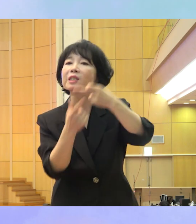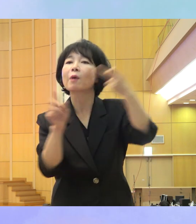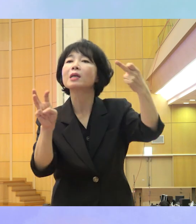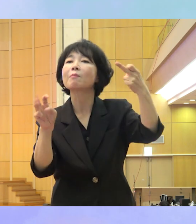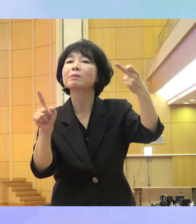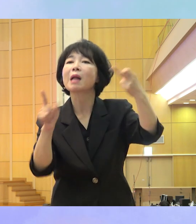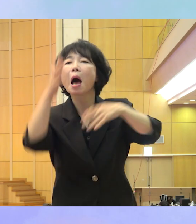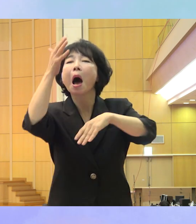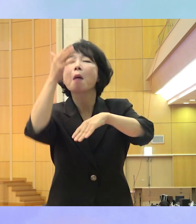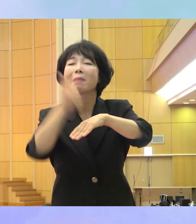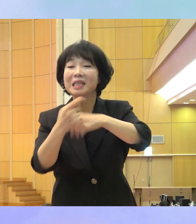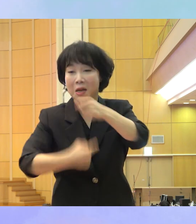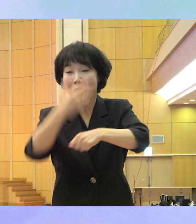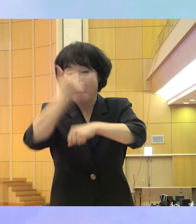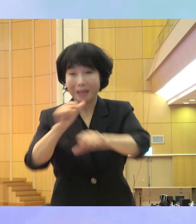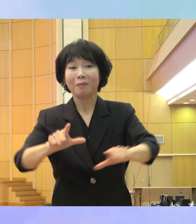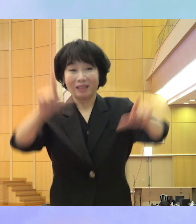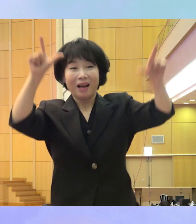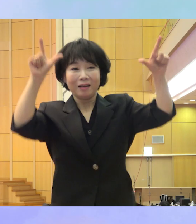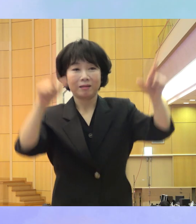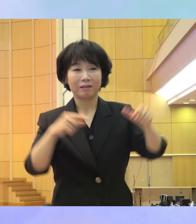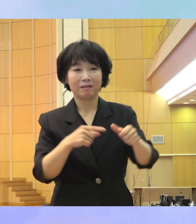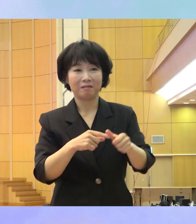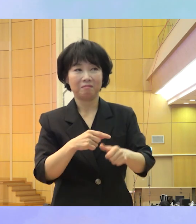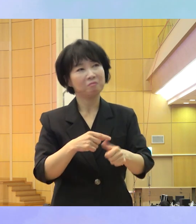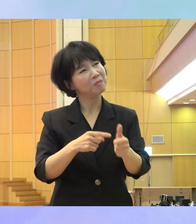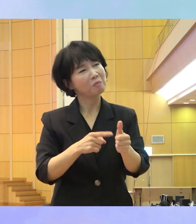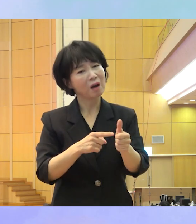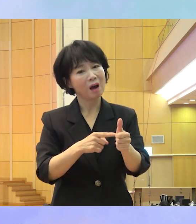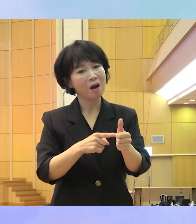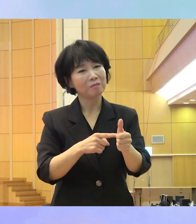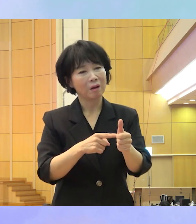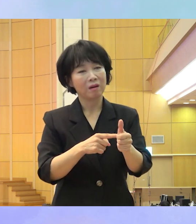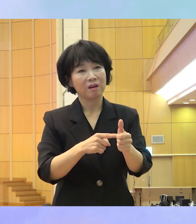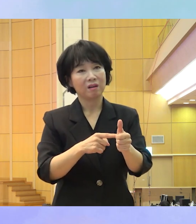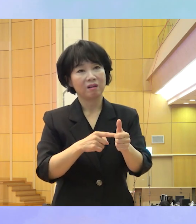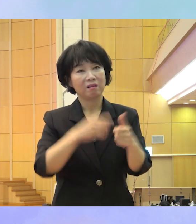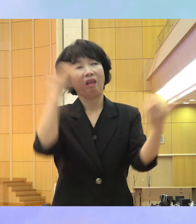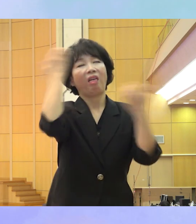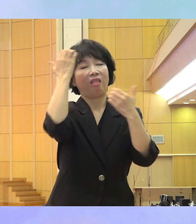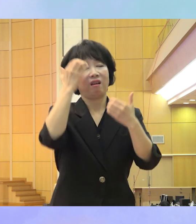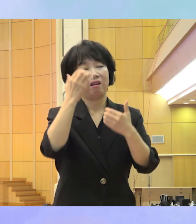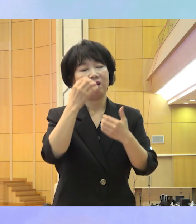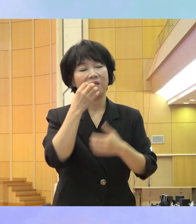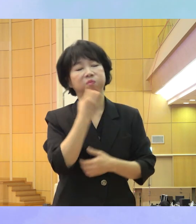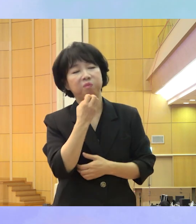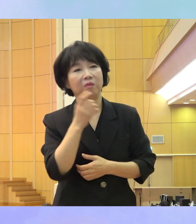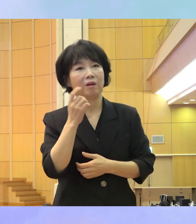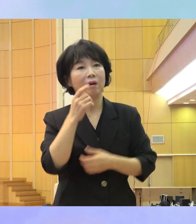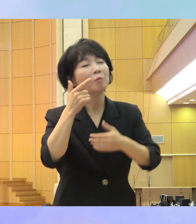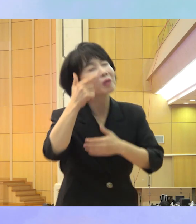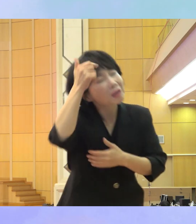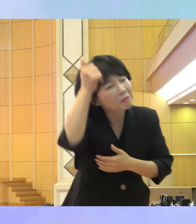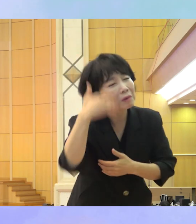목사님, 제가 교회 나온 지 몇 년 됐는데요,